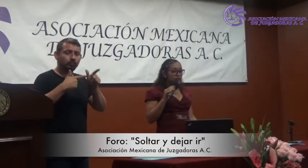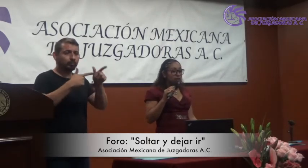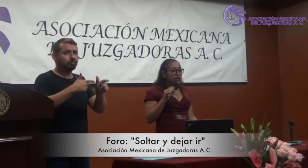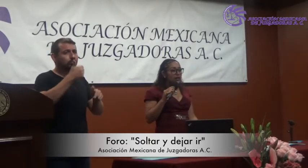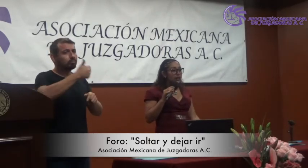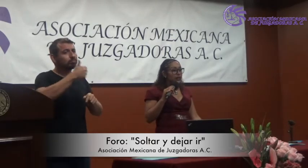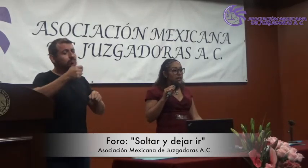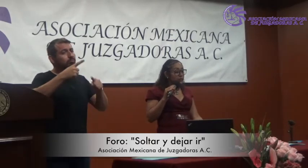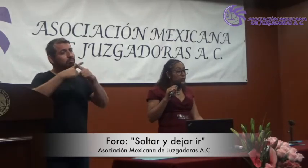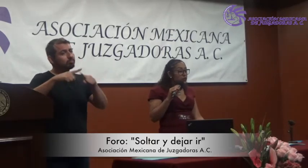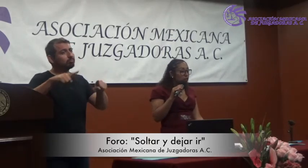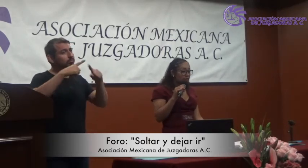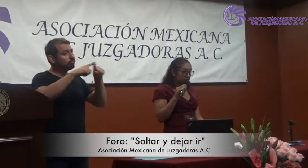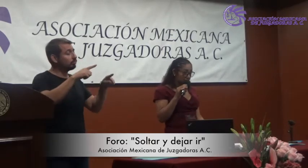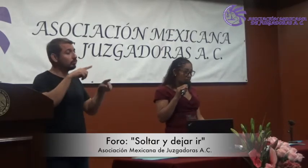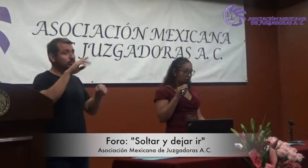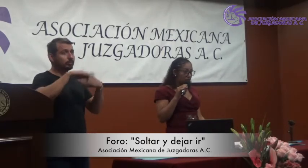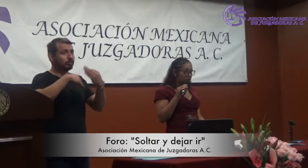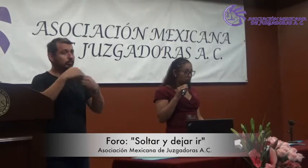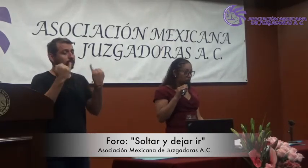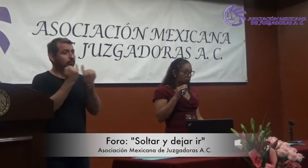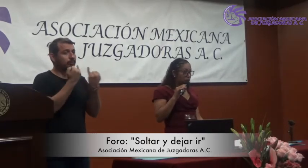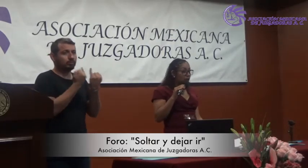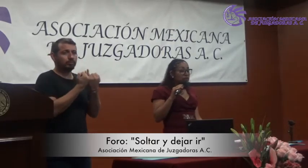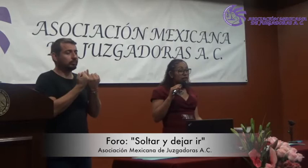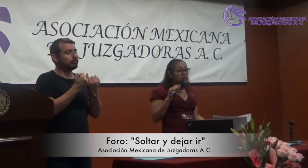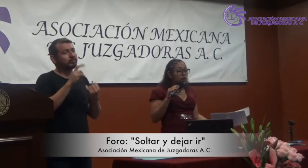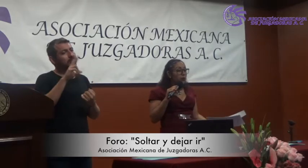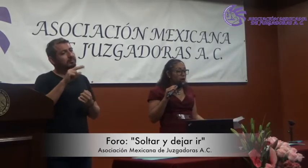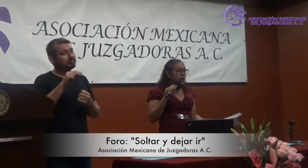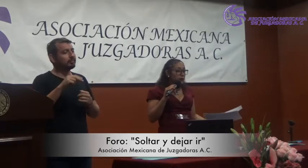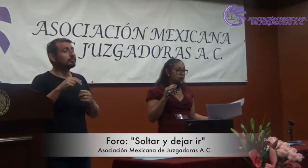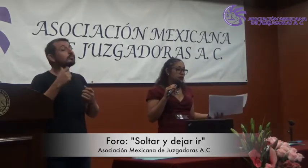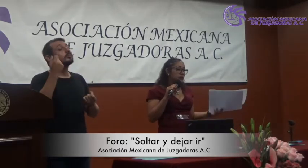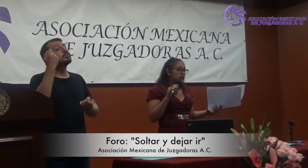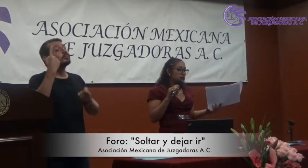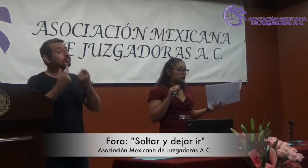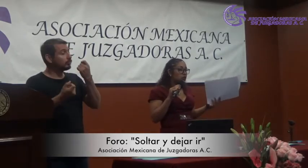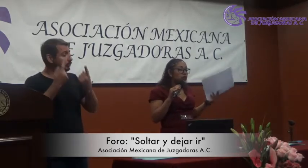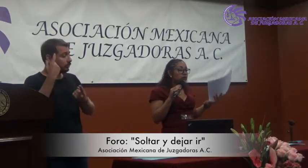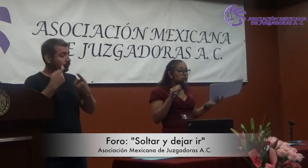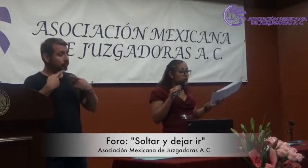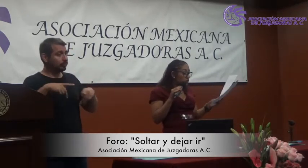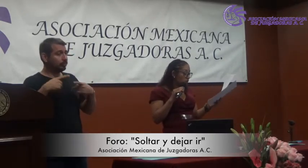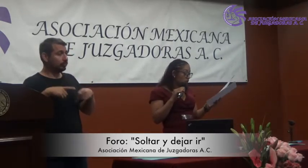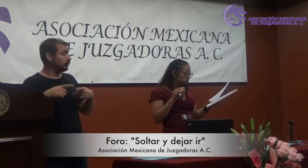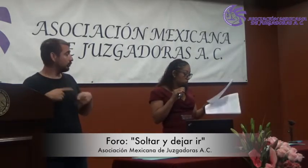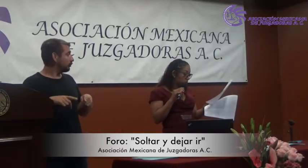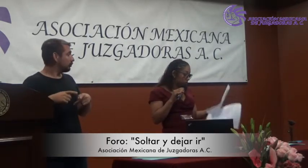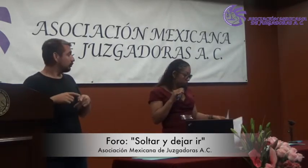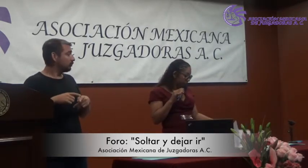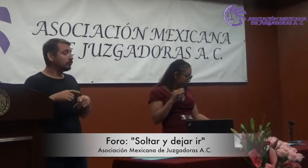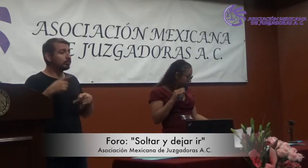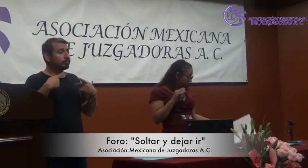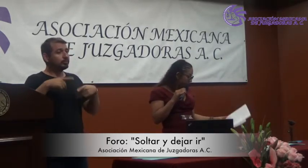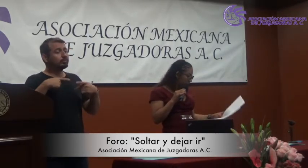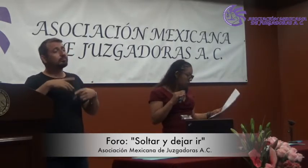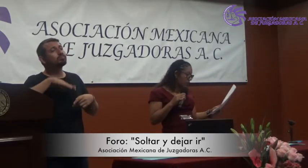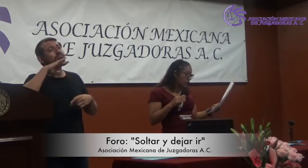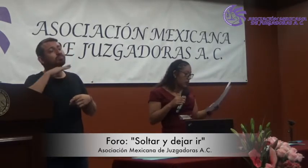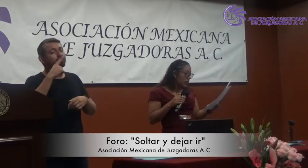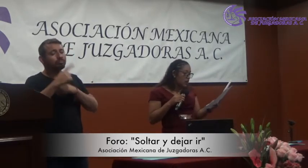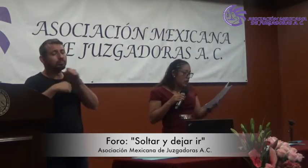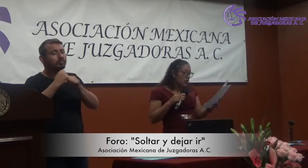esto es que las personas que se quedan aquí puedan tener una buena vida, no arrastrando ese sufrimiento.